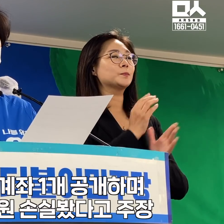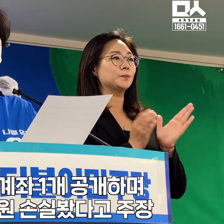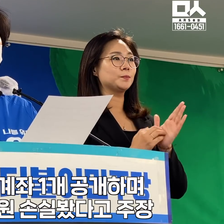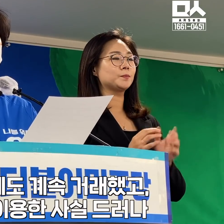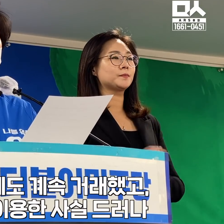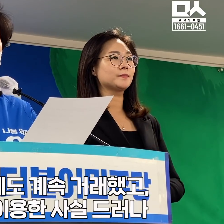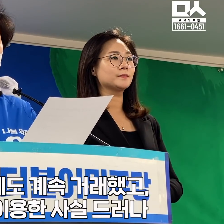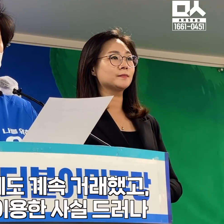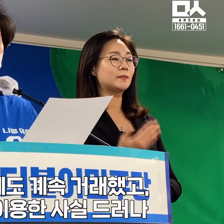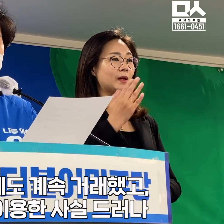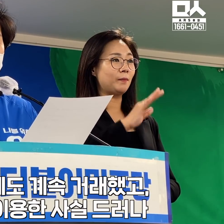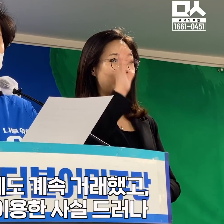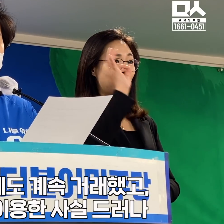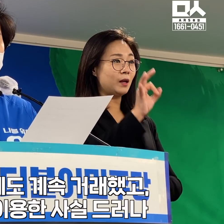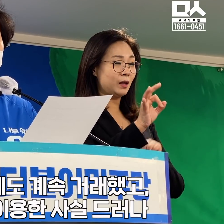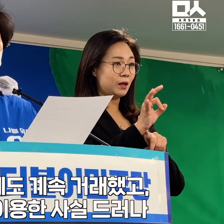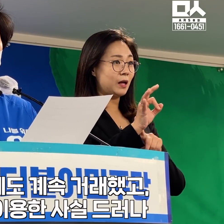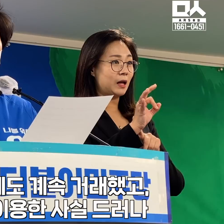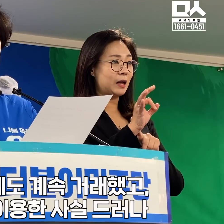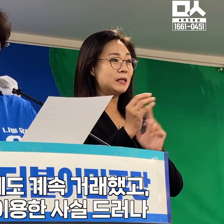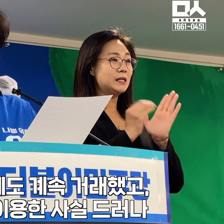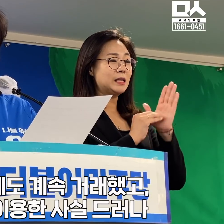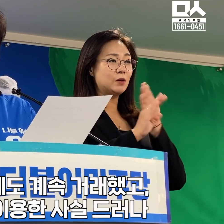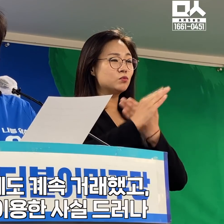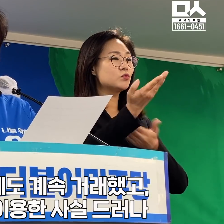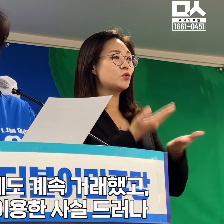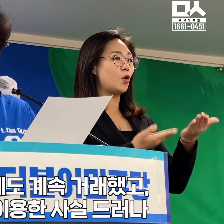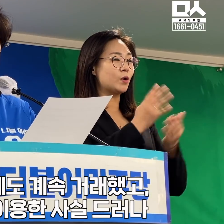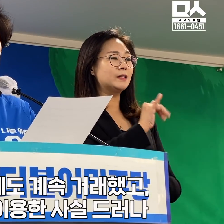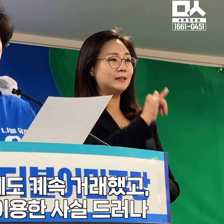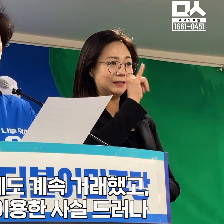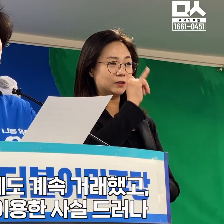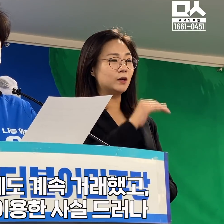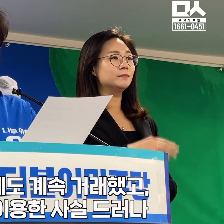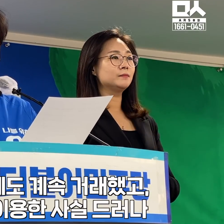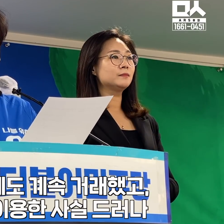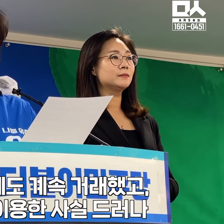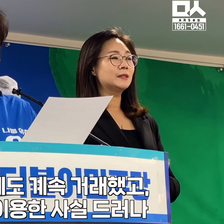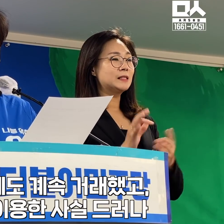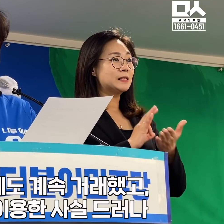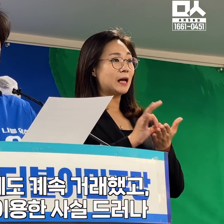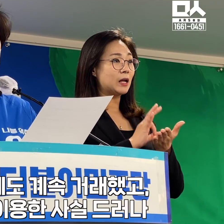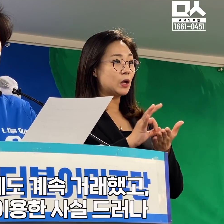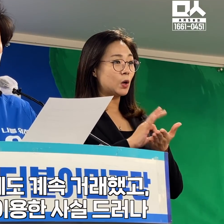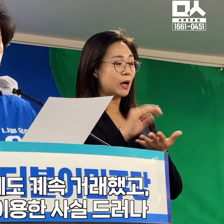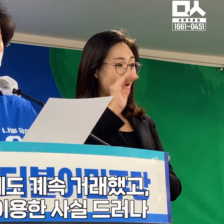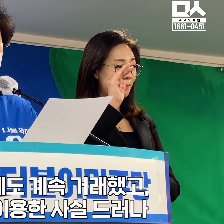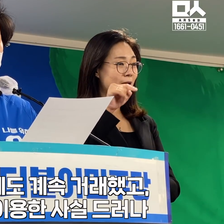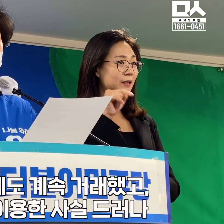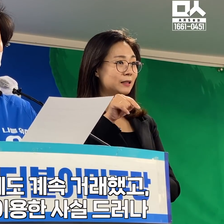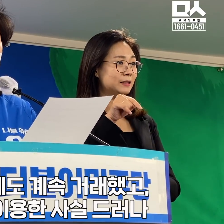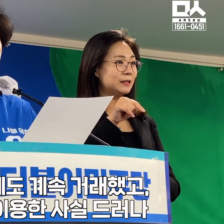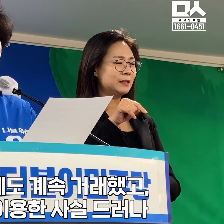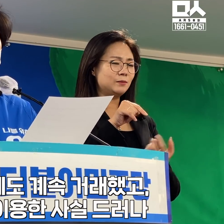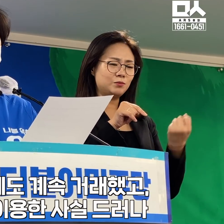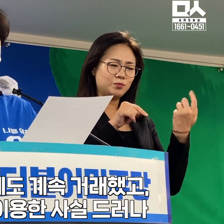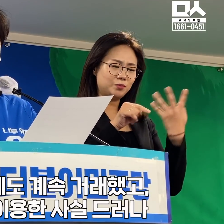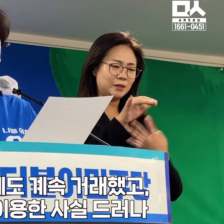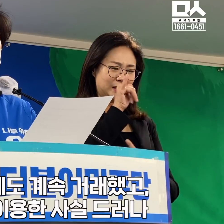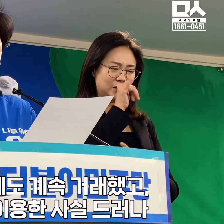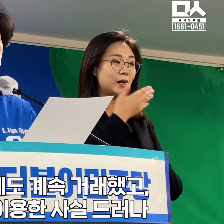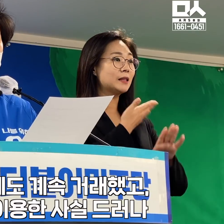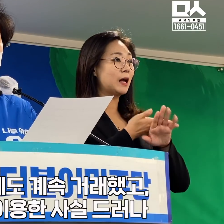했습니다. 그러나 이후에도 거래가 계속되었고 사용된 계좌도 3~4개